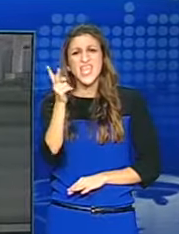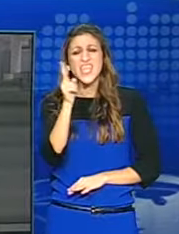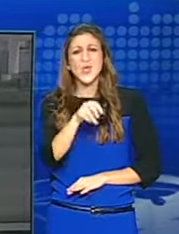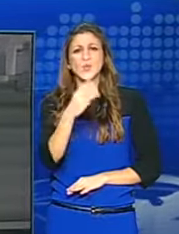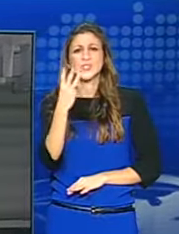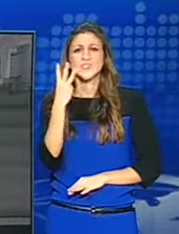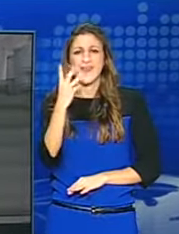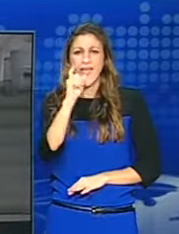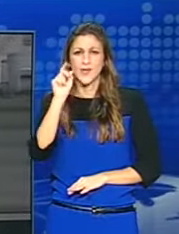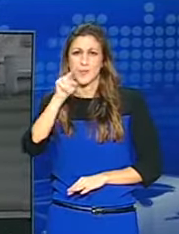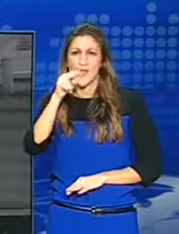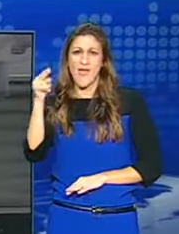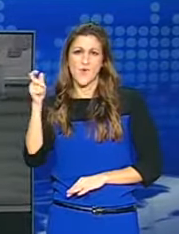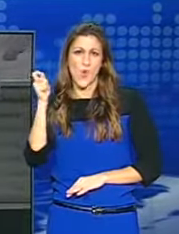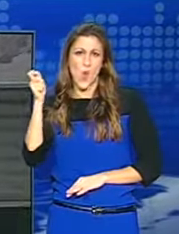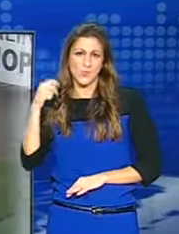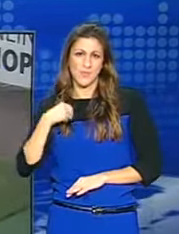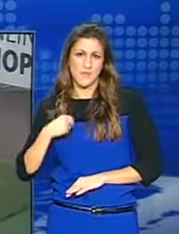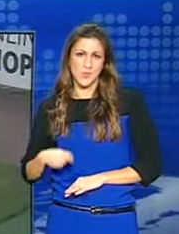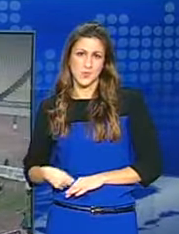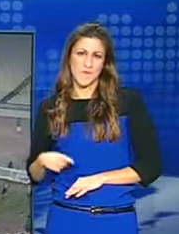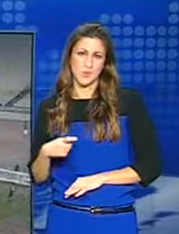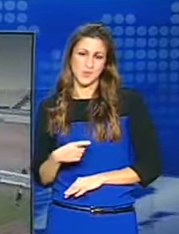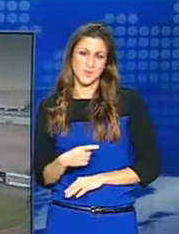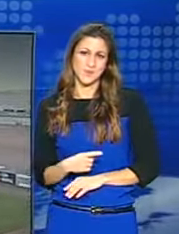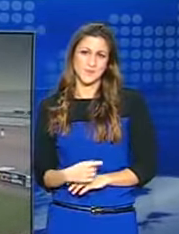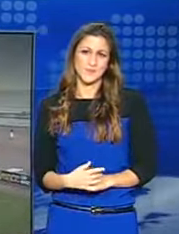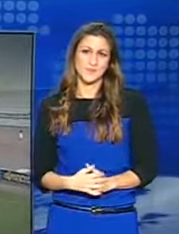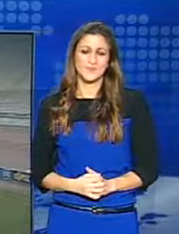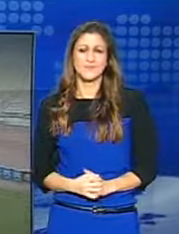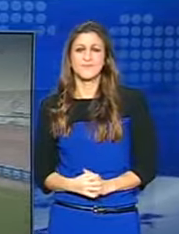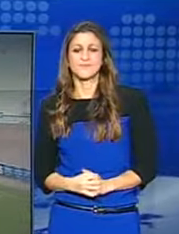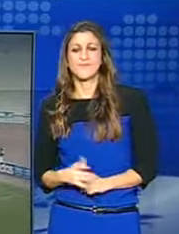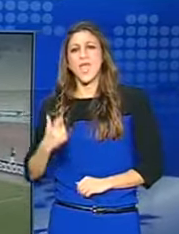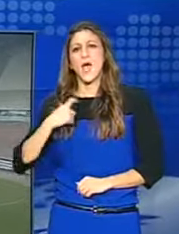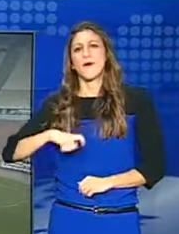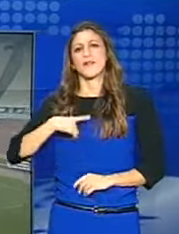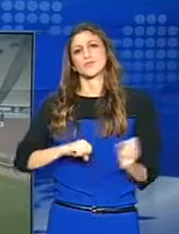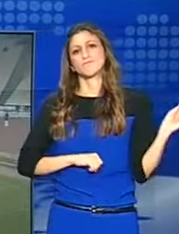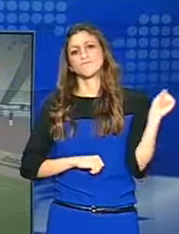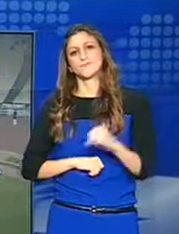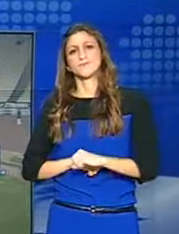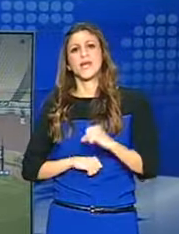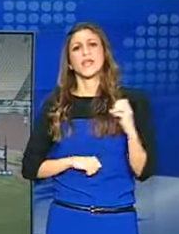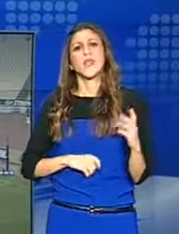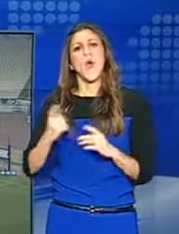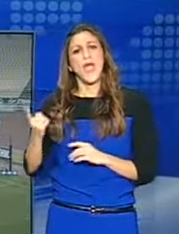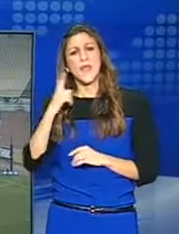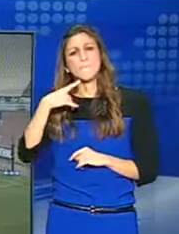23 εκατομμύρια ο παναθηναϊκός νίκησε με 2-1 τον πλατανιά στο ολυμπιακό στάδιο της αθήνας για τον ταρο γύρο του